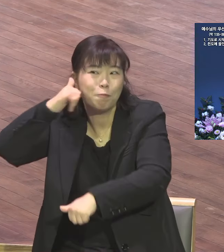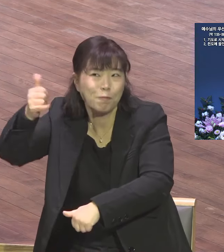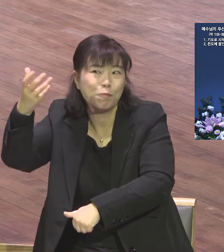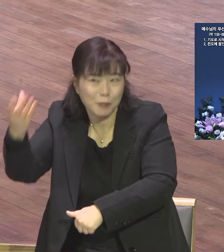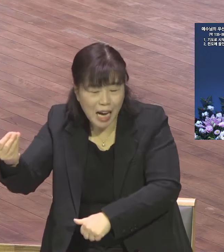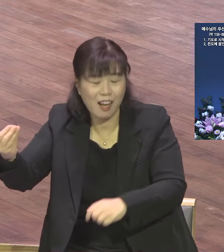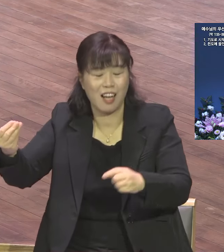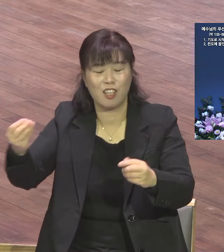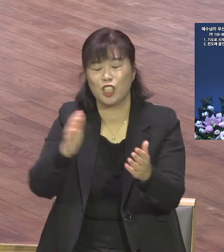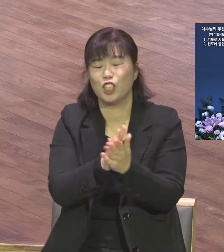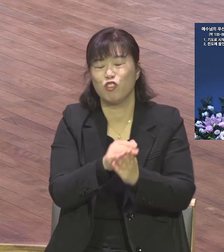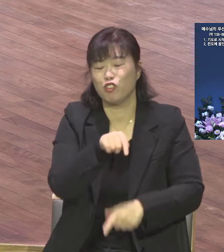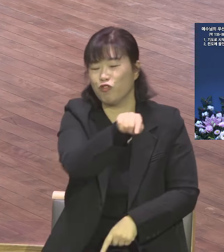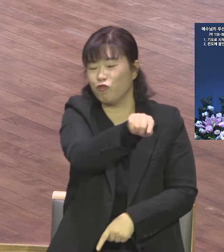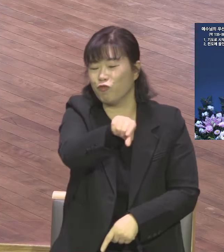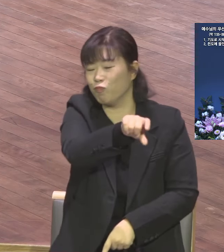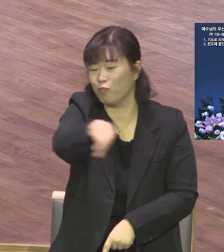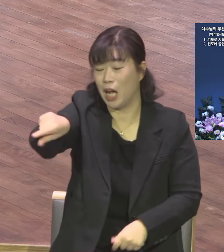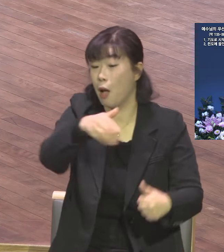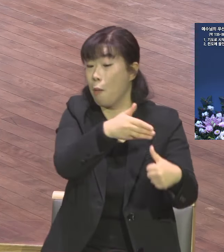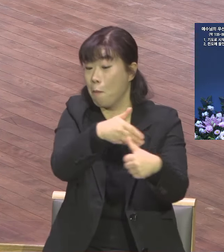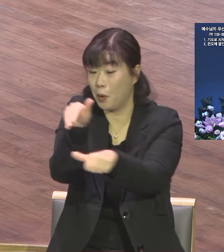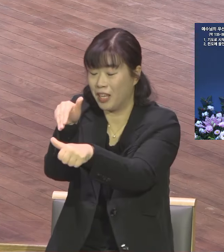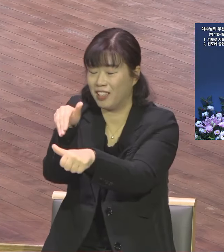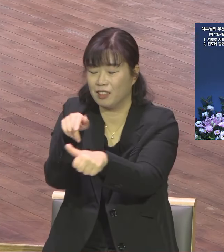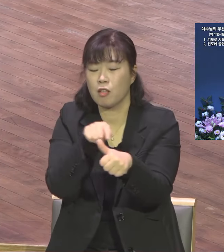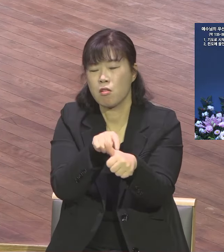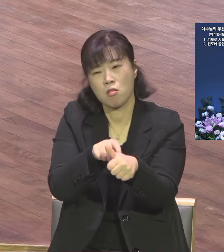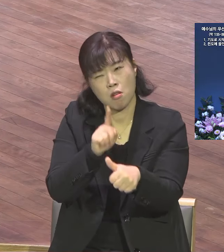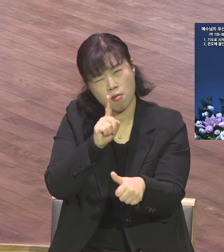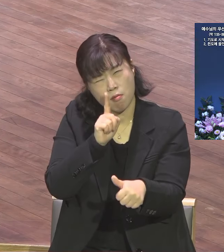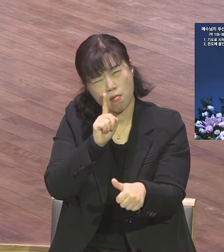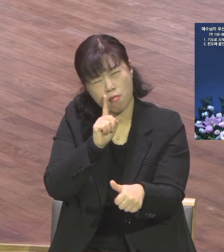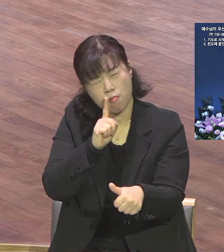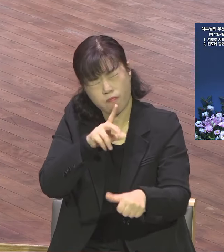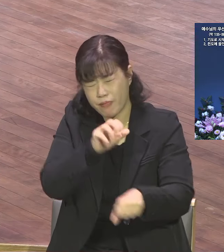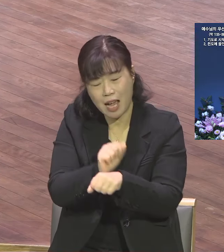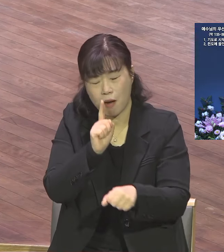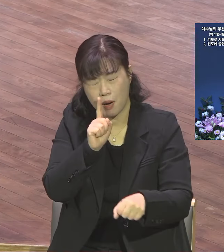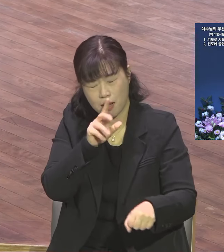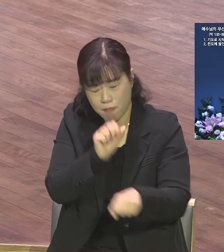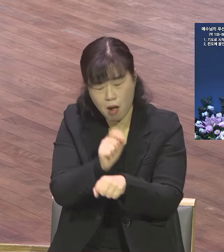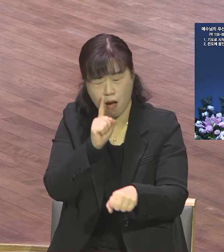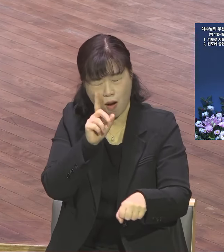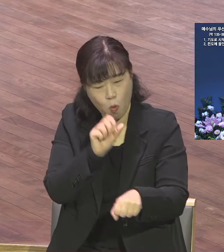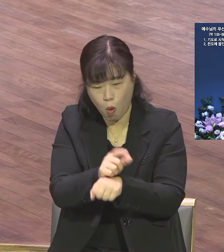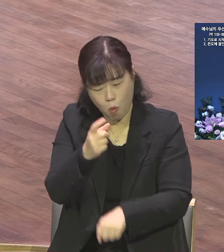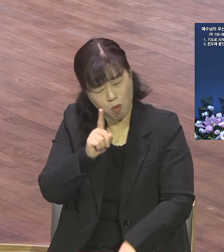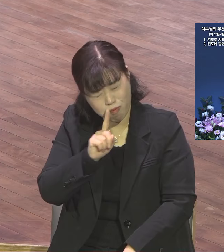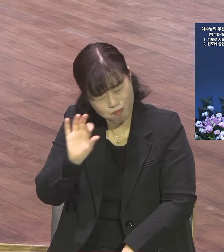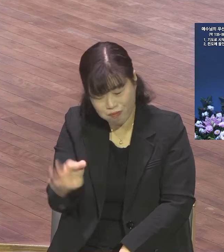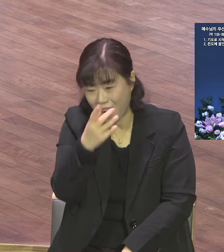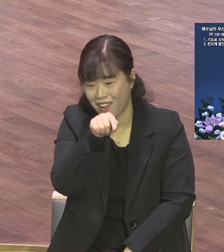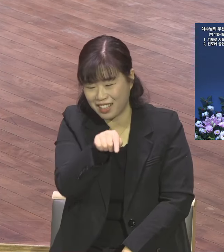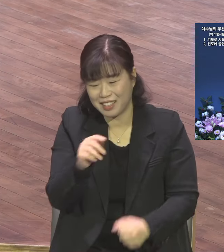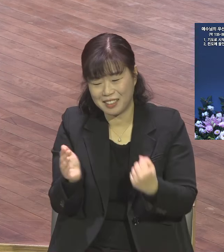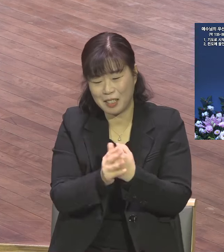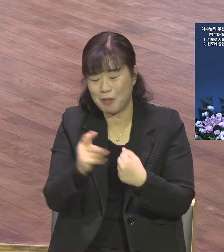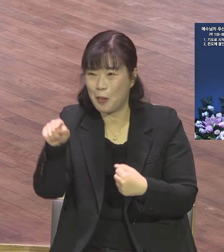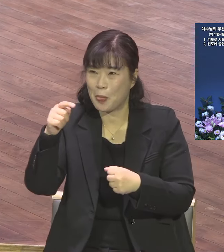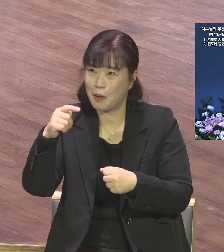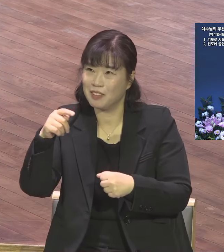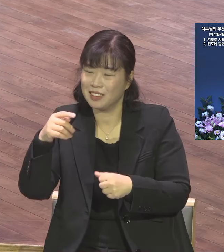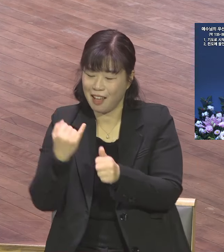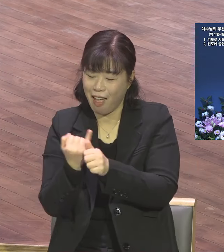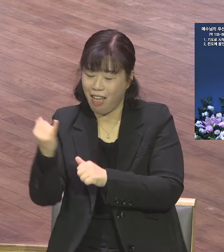잘합니다. 말을 기가 막히게 잘해요. 그래가지고 이 가요가 막 전도를 했어요. 이 장인 그 워낙